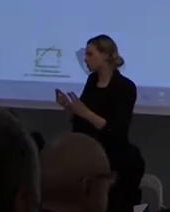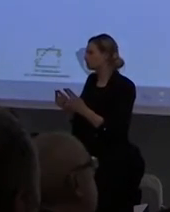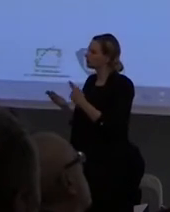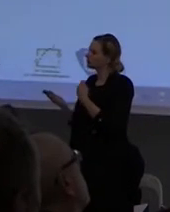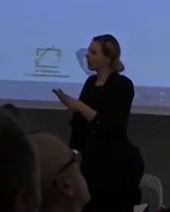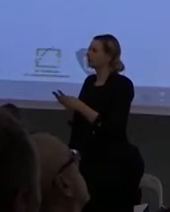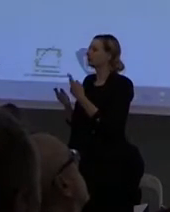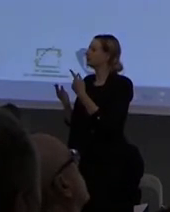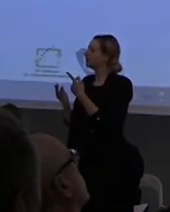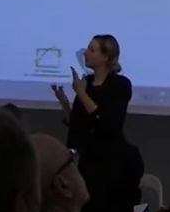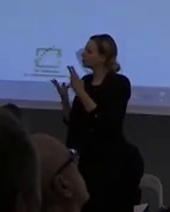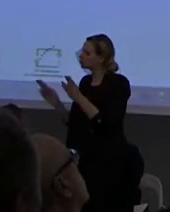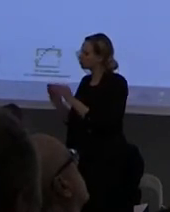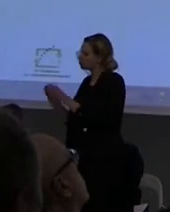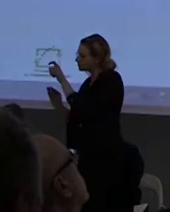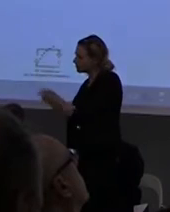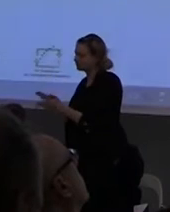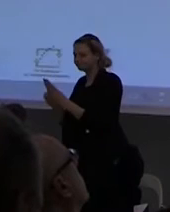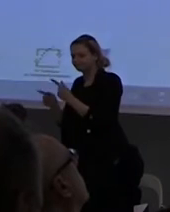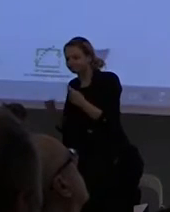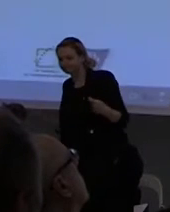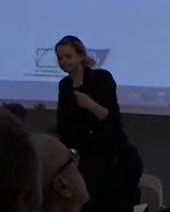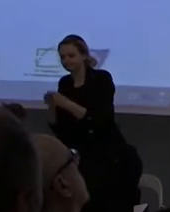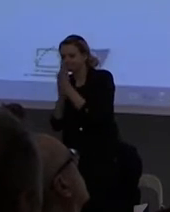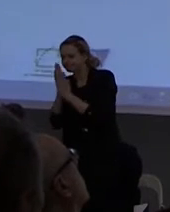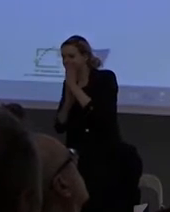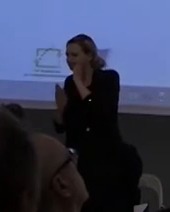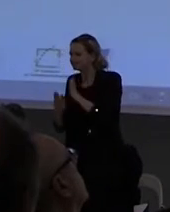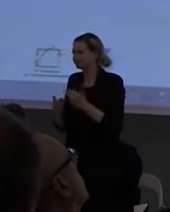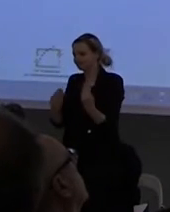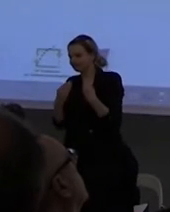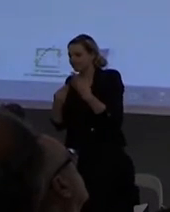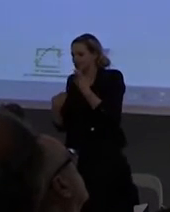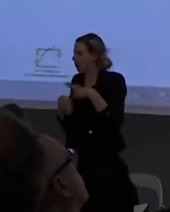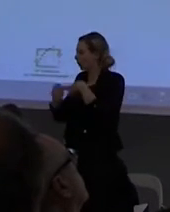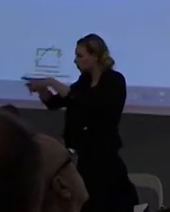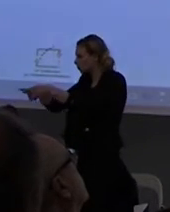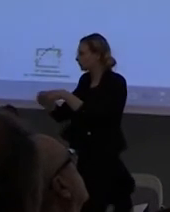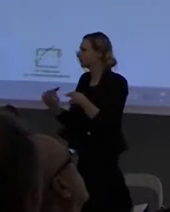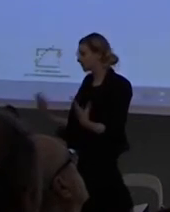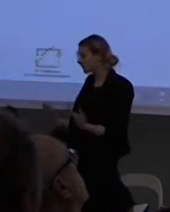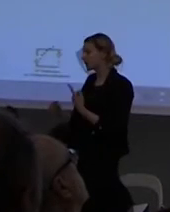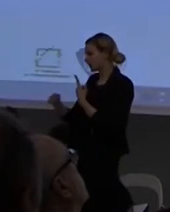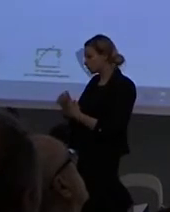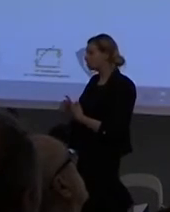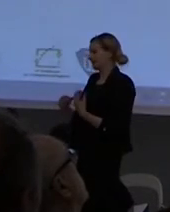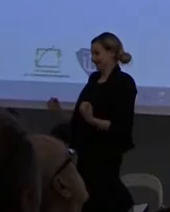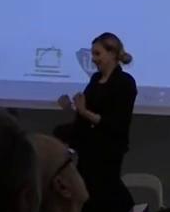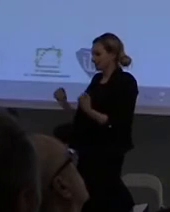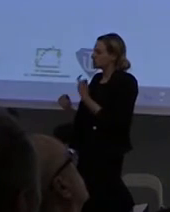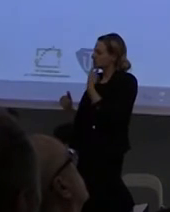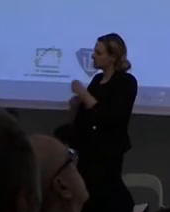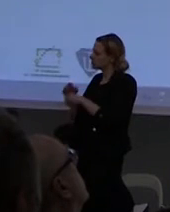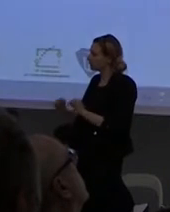vedení. Jde o to, jakým způsobem ten systém bude centrálně poskytovat podporu,